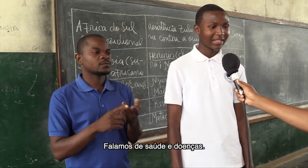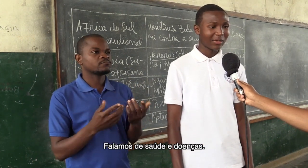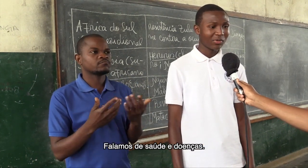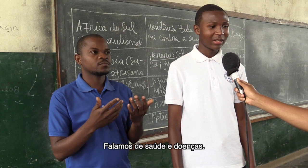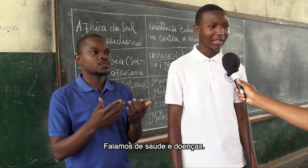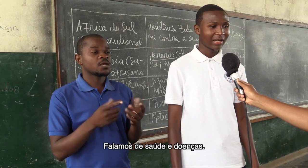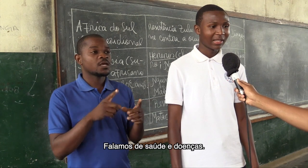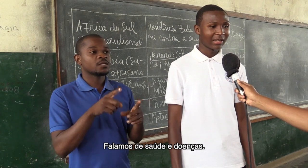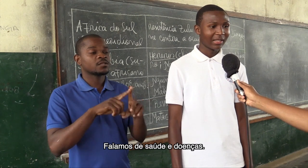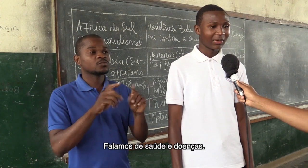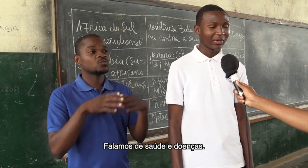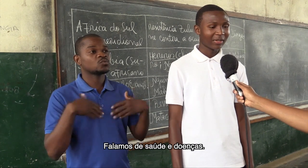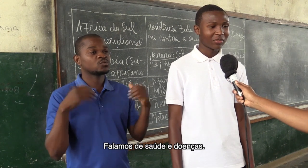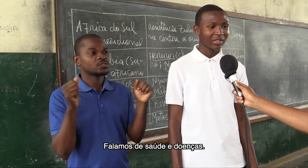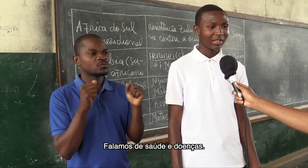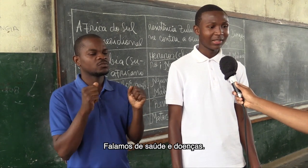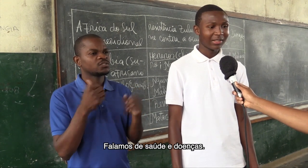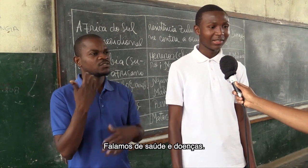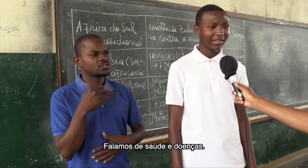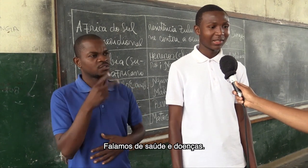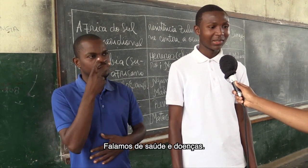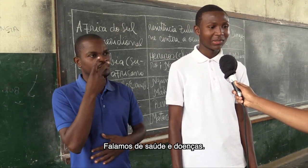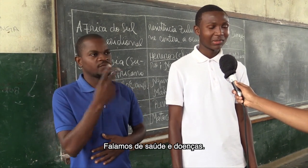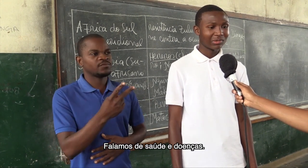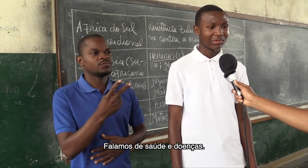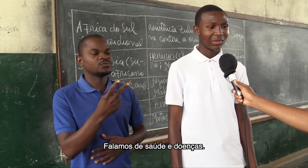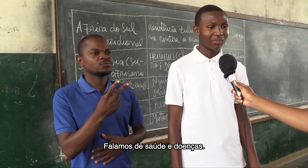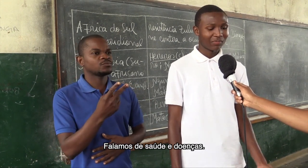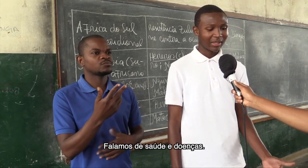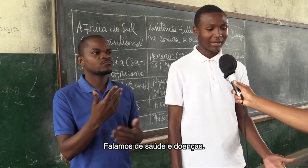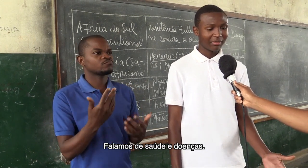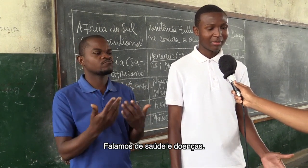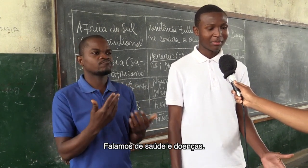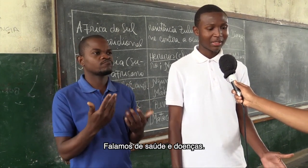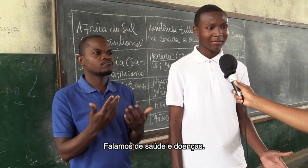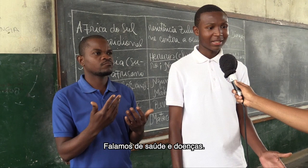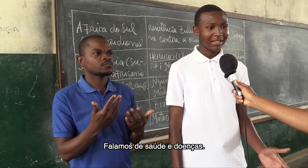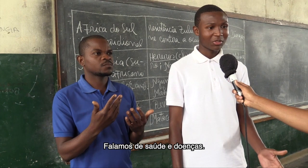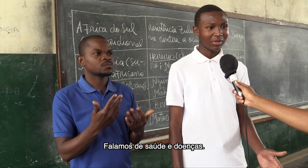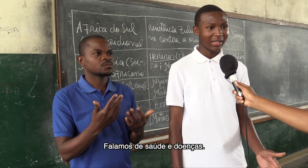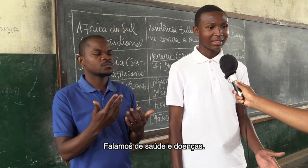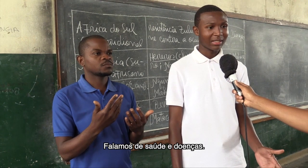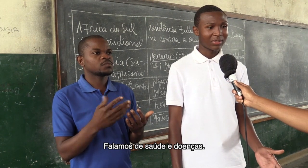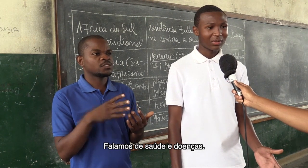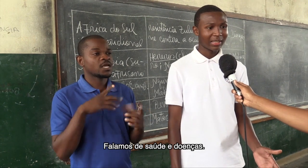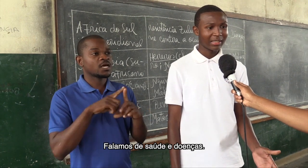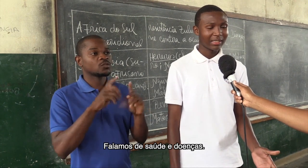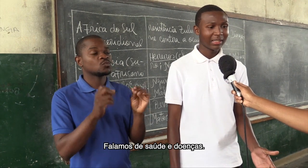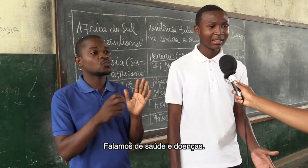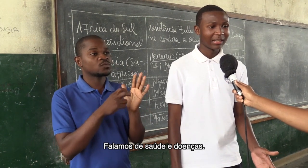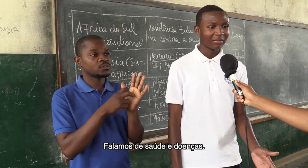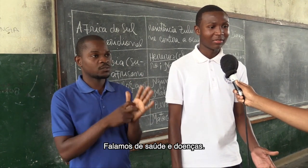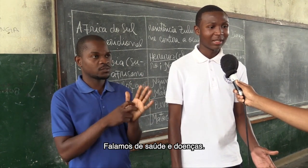na saúde, né, encontramos que, oh, vamos passar para sexual. Sexual,